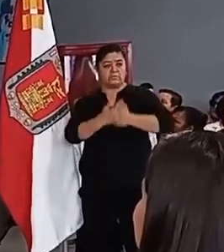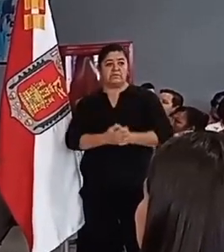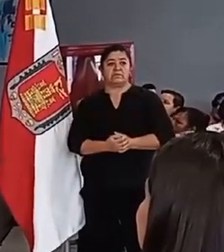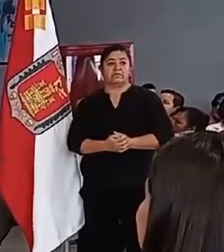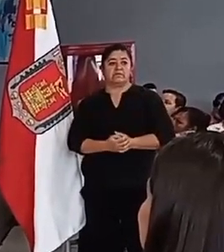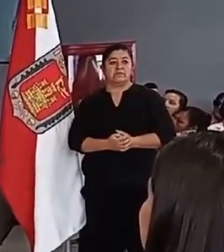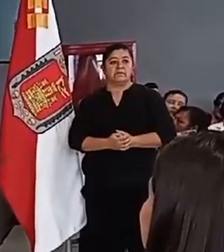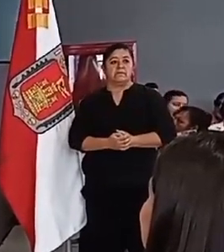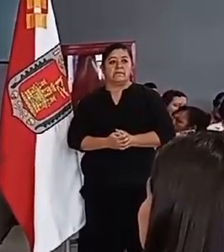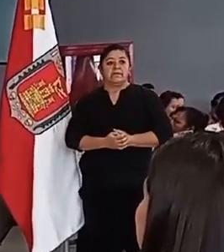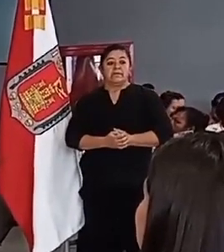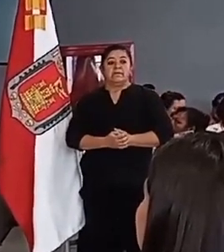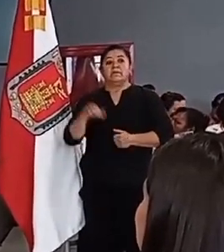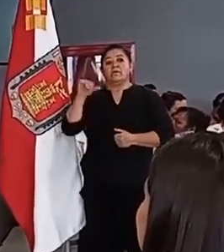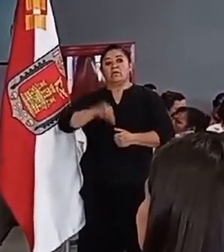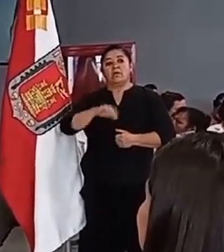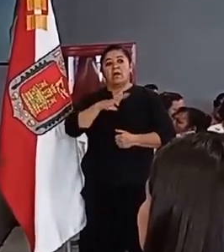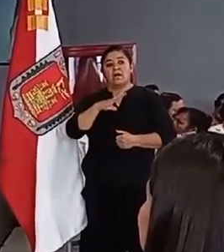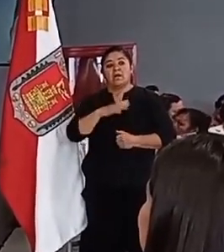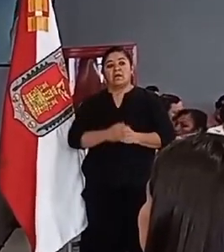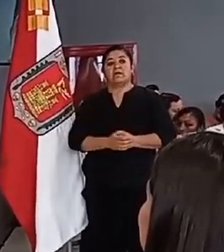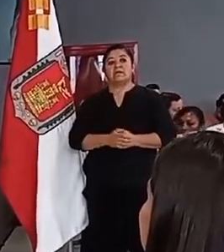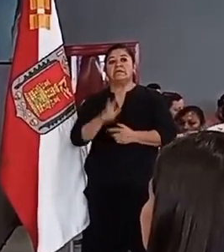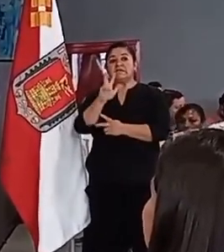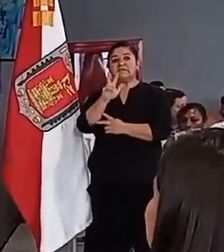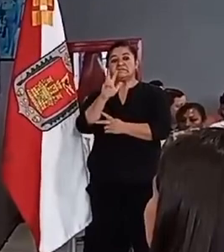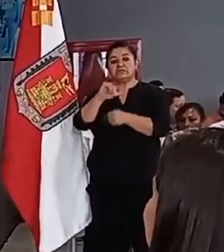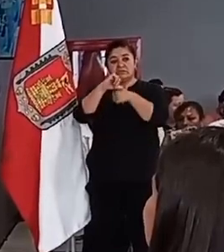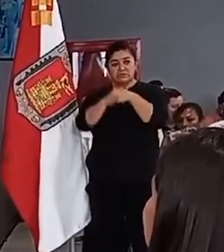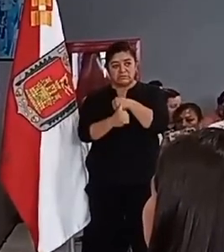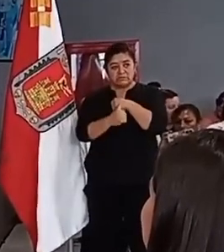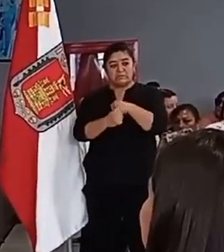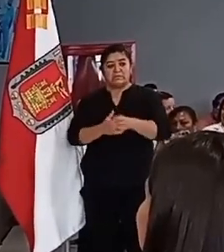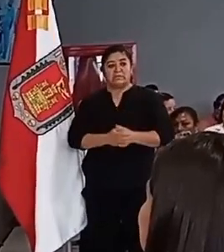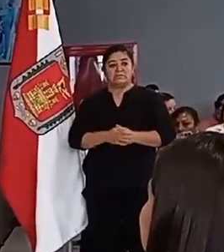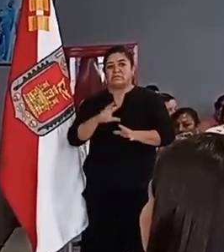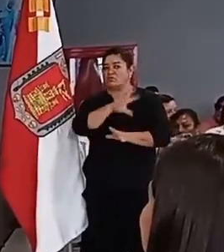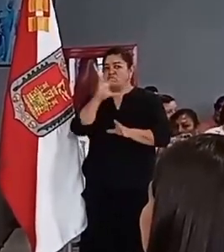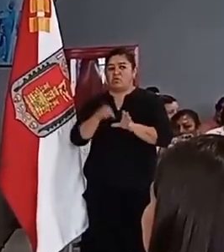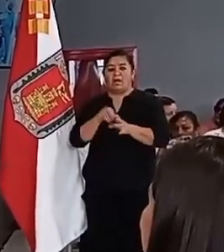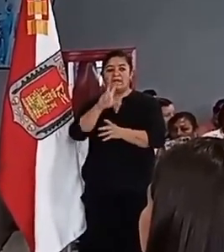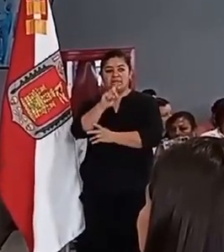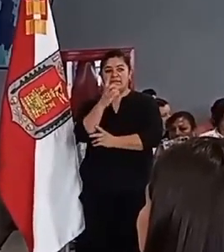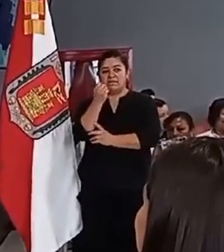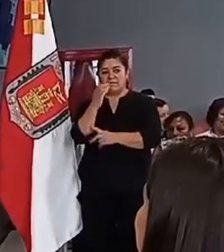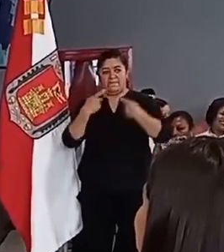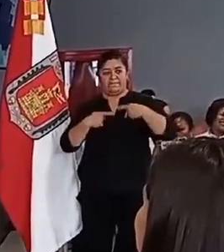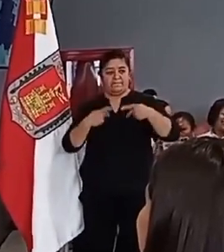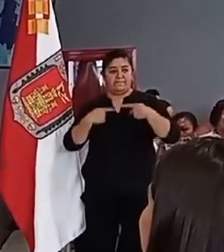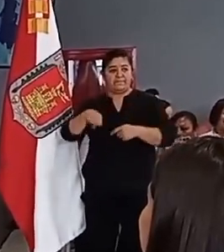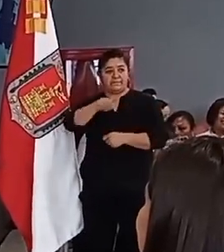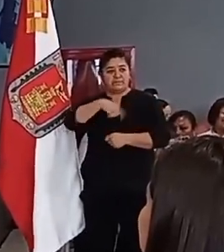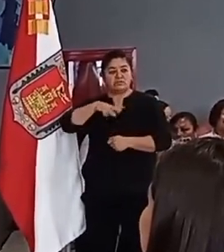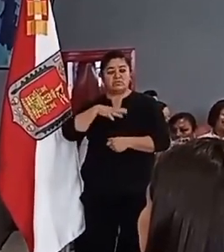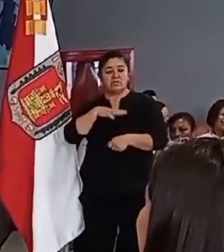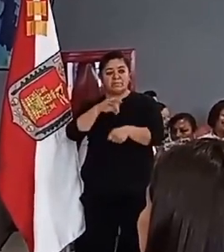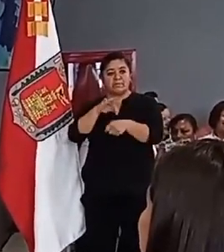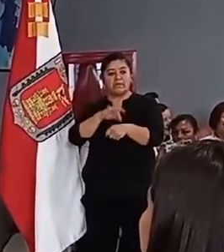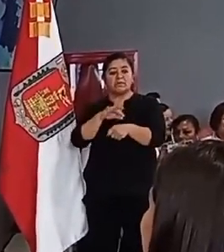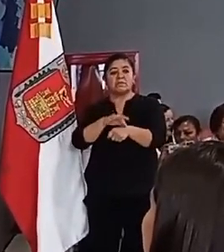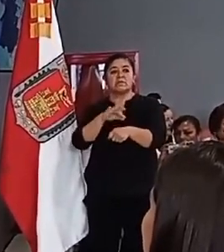intra el día de se total de 18 cirugías En total son 39 pacientes 40 pacientes